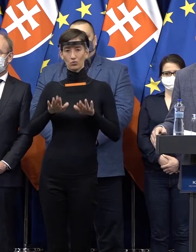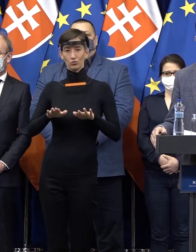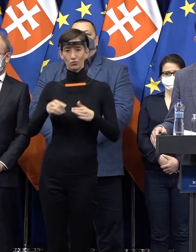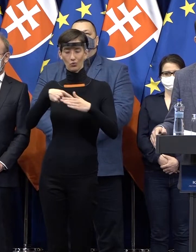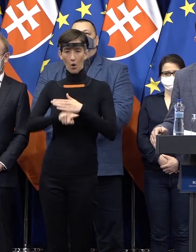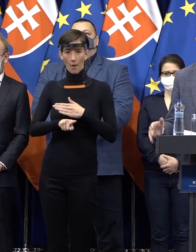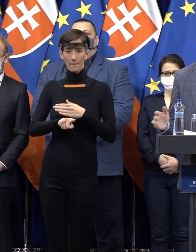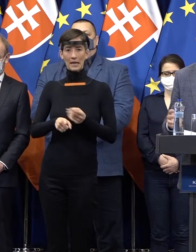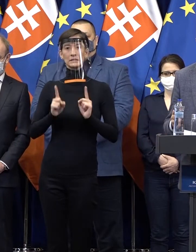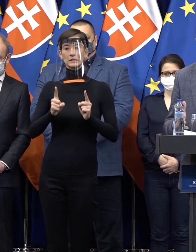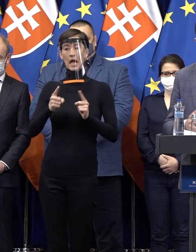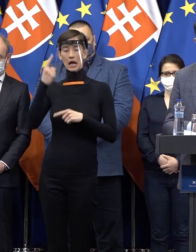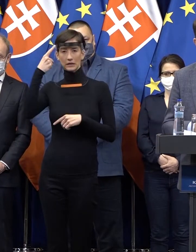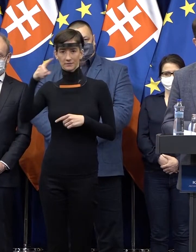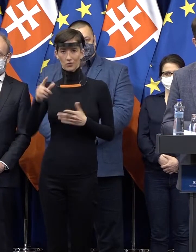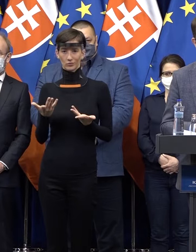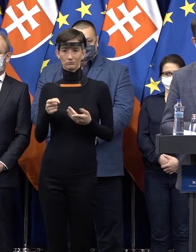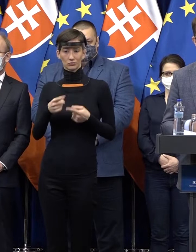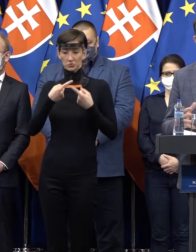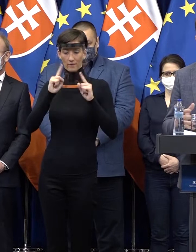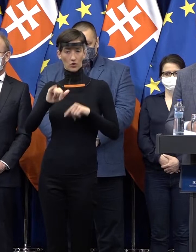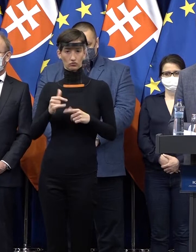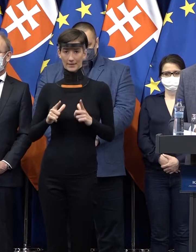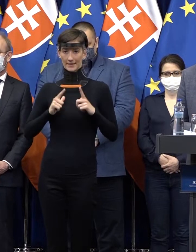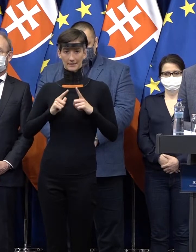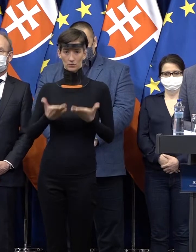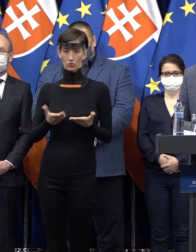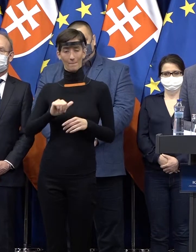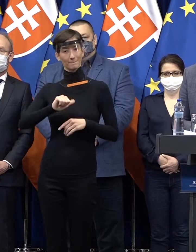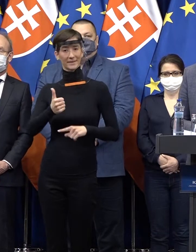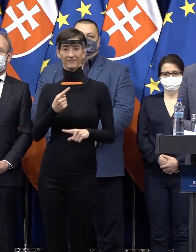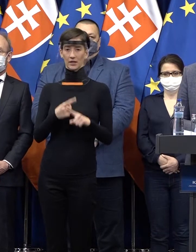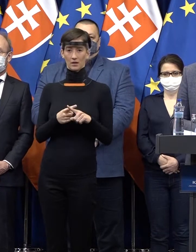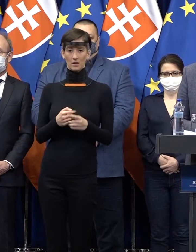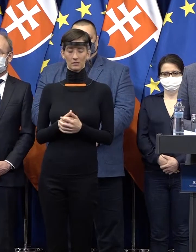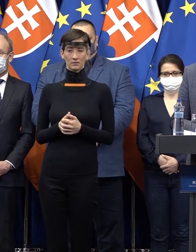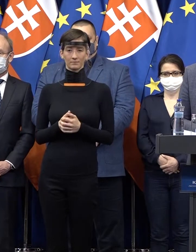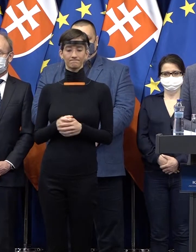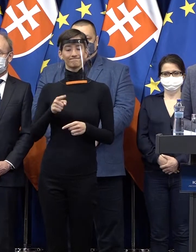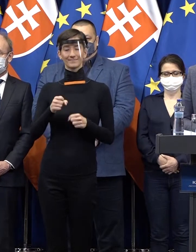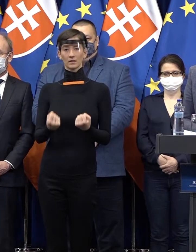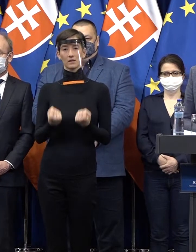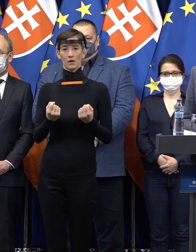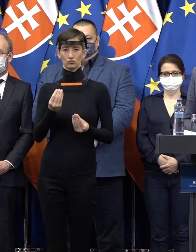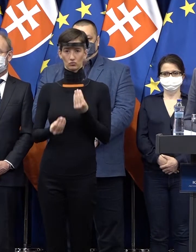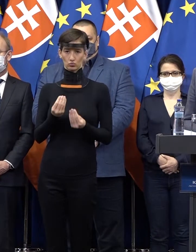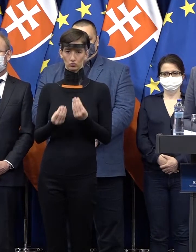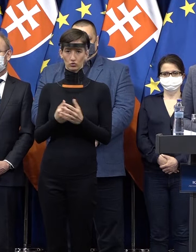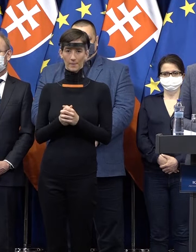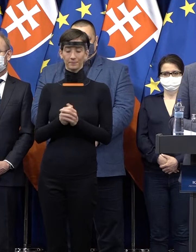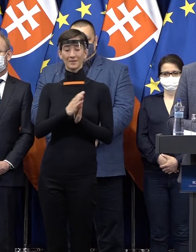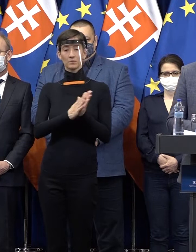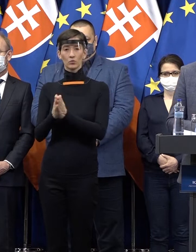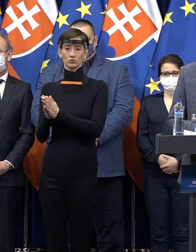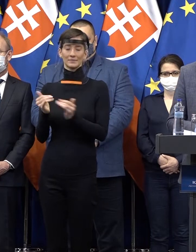taká menšia 5-dňová či 6-dňová skúška do toho ťažšieho obdobia, ktoré nás čaká. Buďme prosím všetci zodpovední